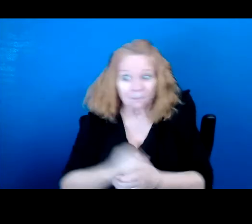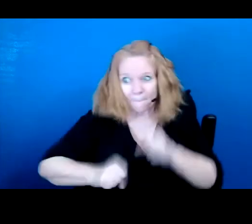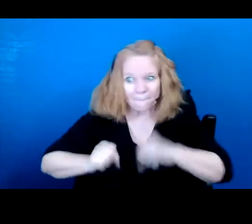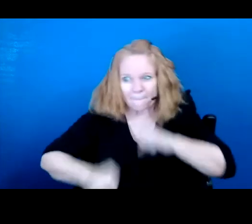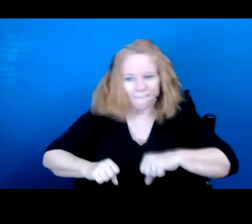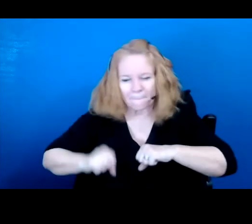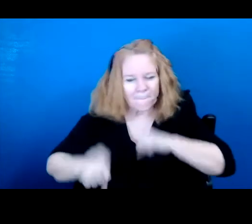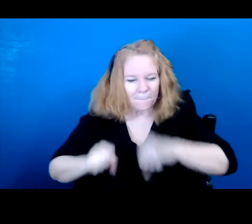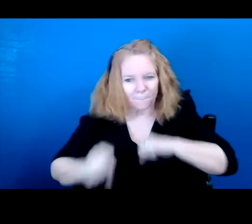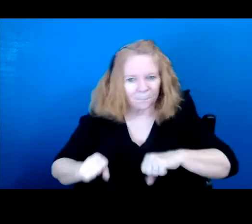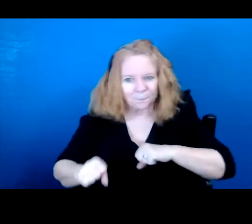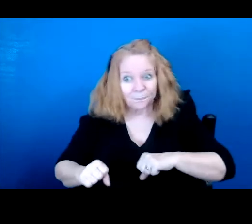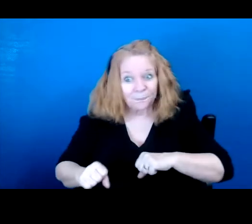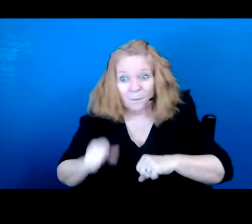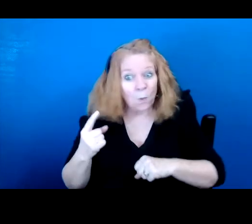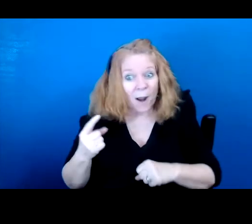hoy